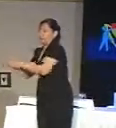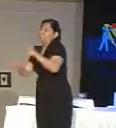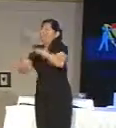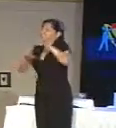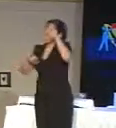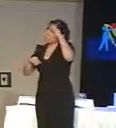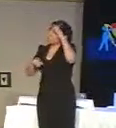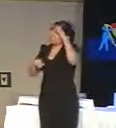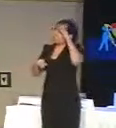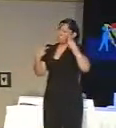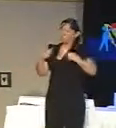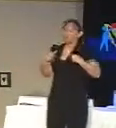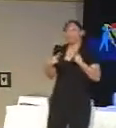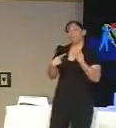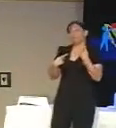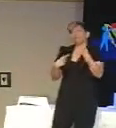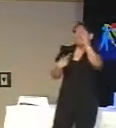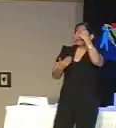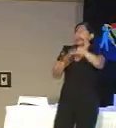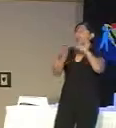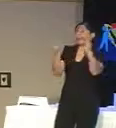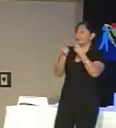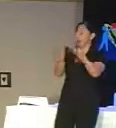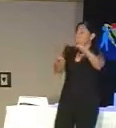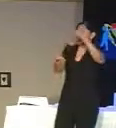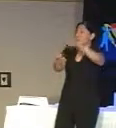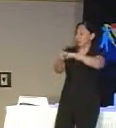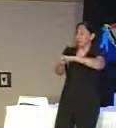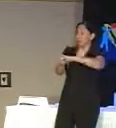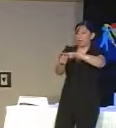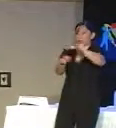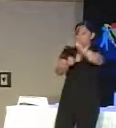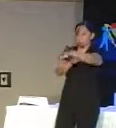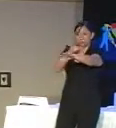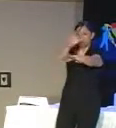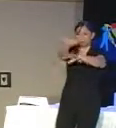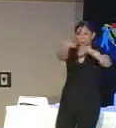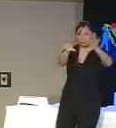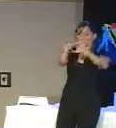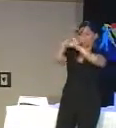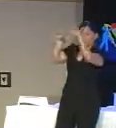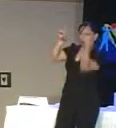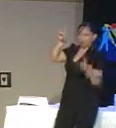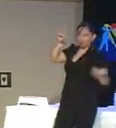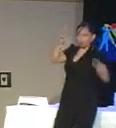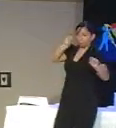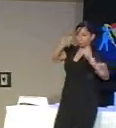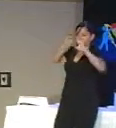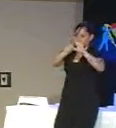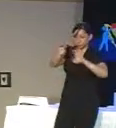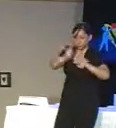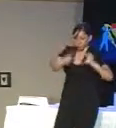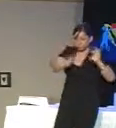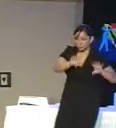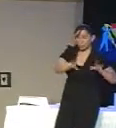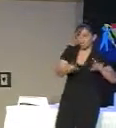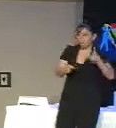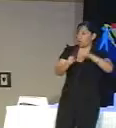de cuidados intensivos neonatales que nos alcancen para atender a todos los prematuros que vamos a